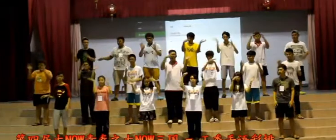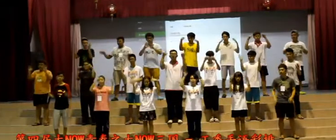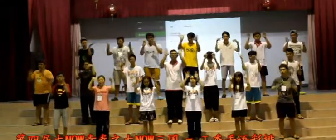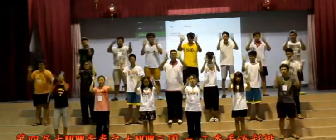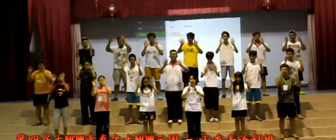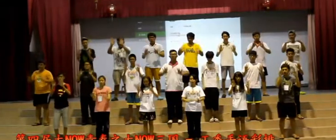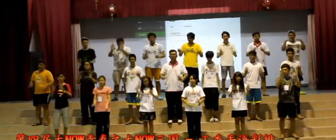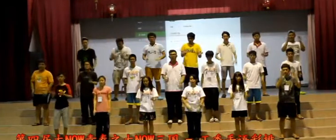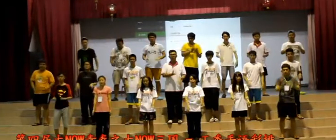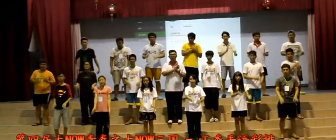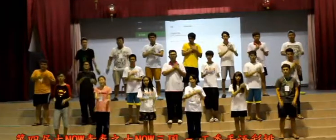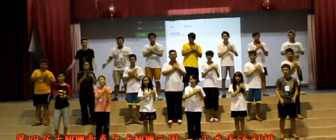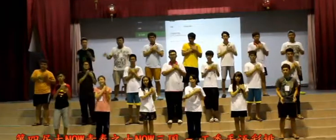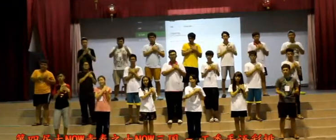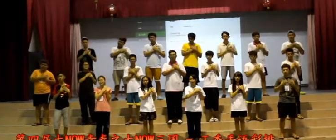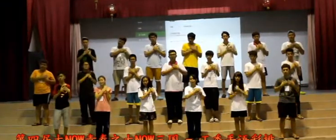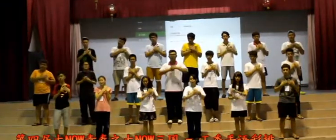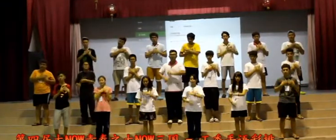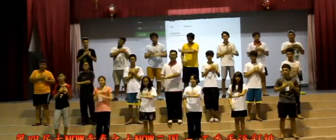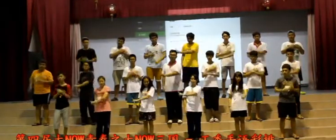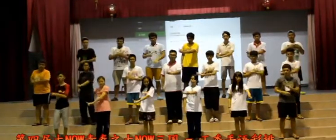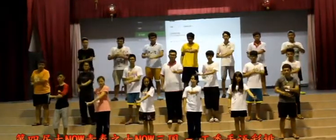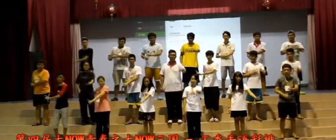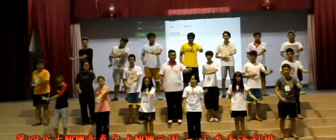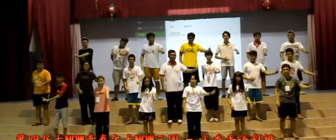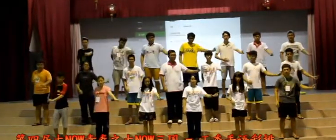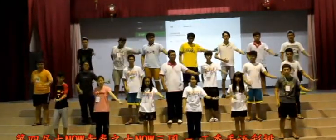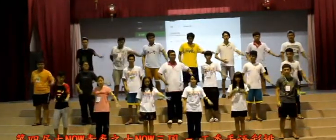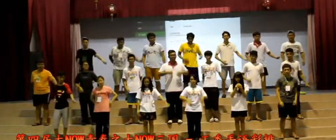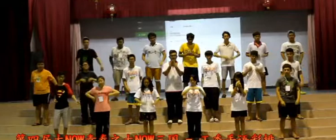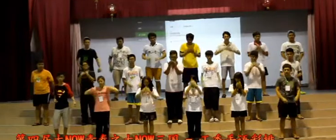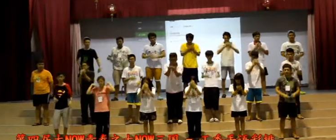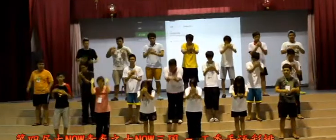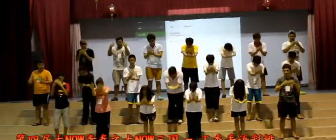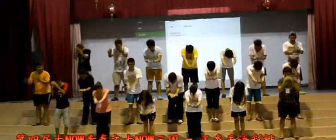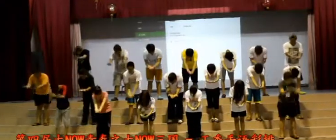春风化雨暖透我的心，一生眷顾无言地送赠。